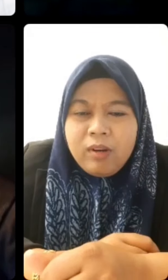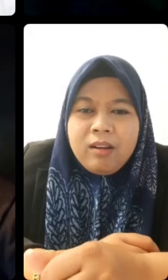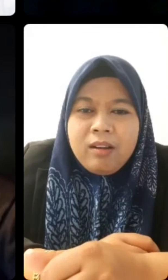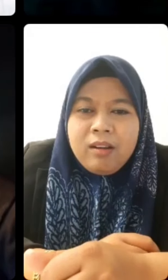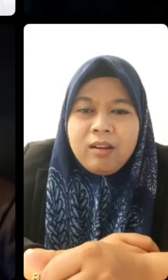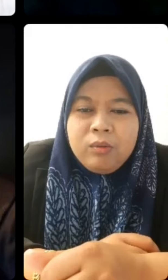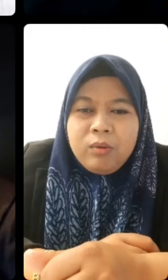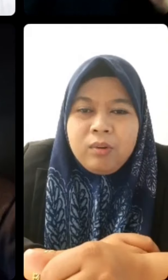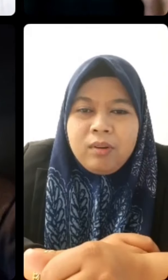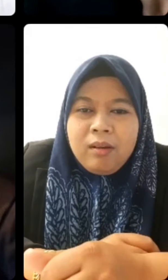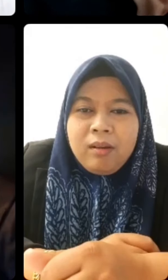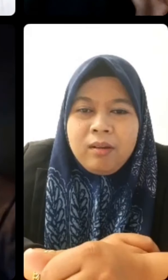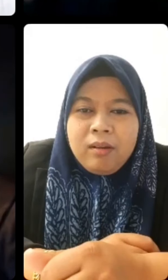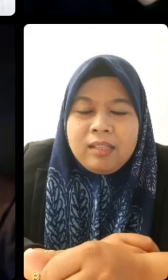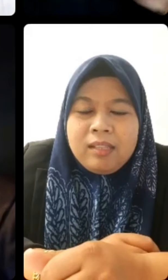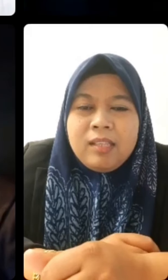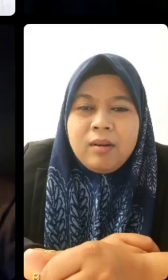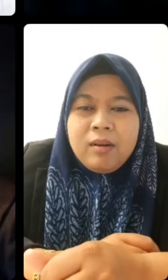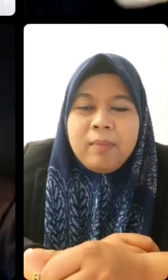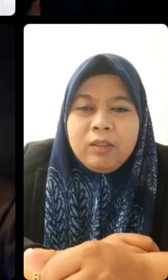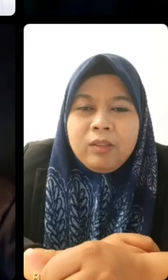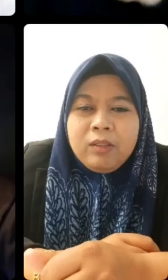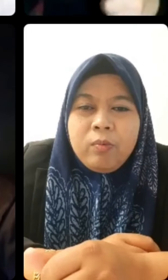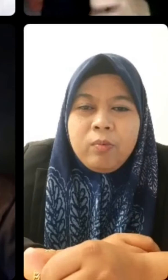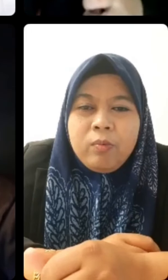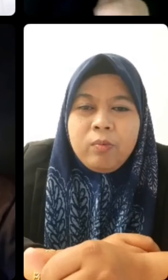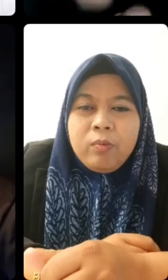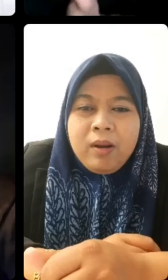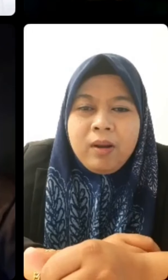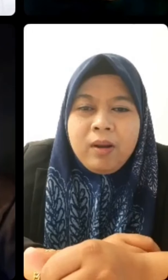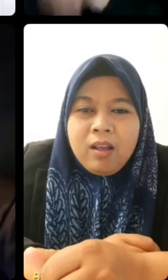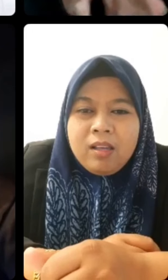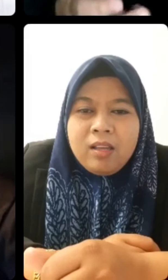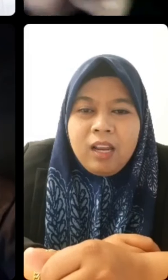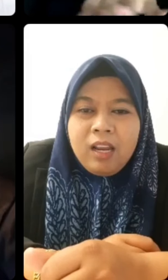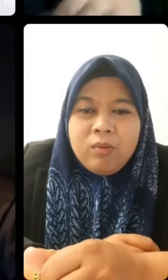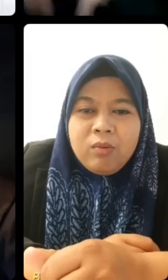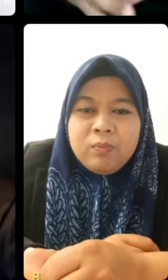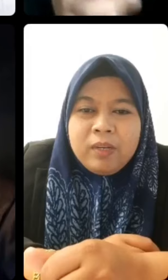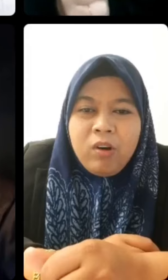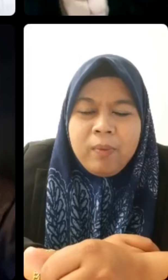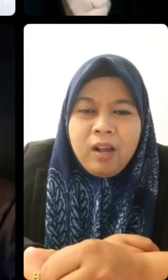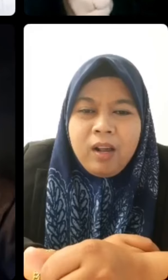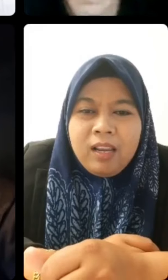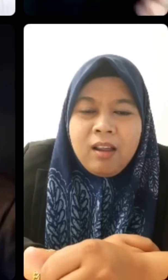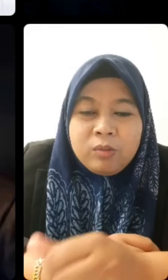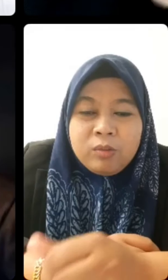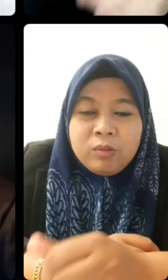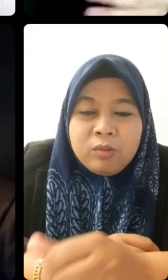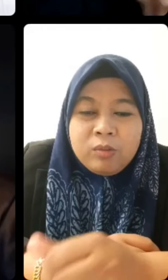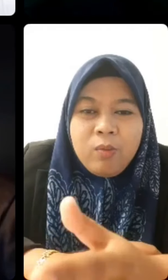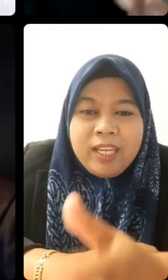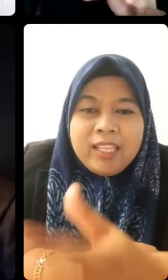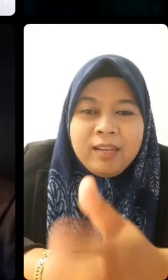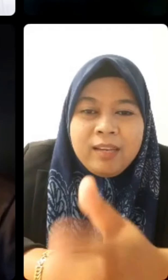tolonglah untuk sama-sama membantu komuniti orang pekak. Kalau berjumpa dengan orang pekak,